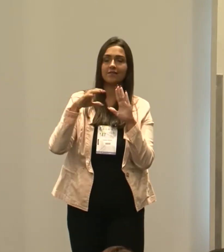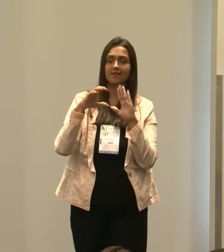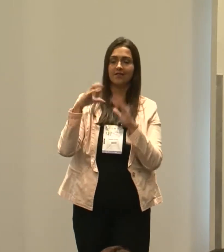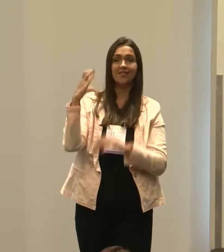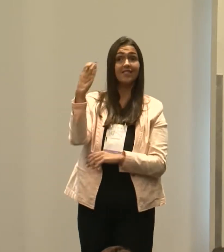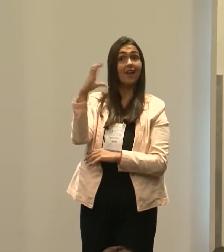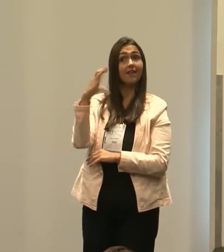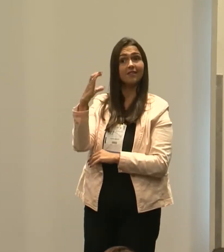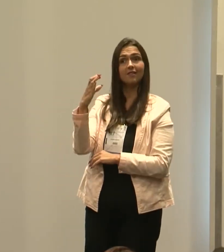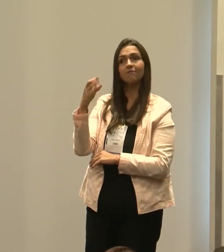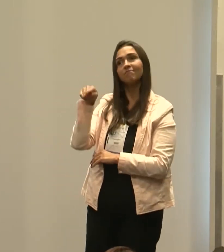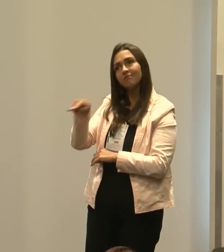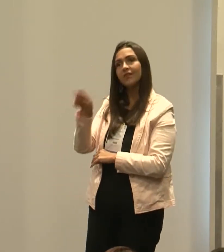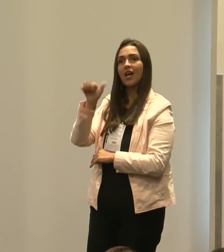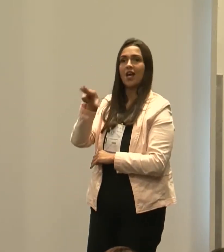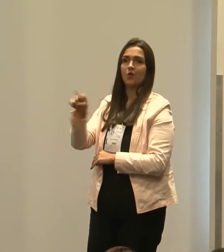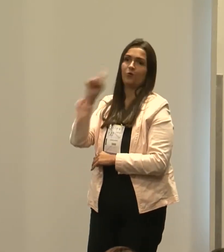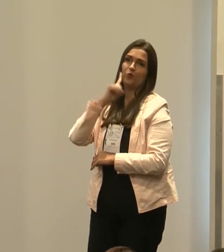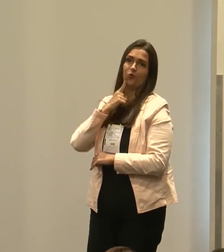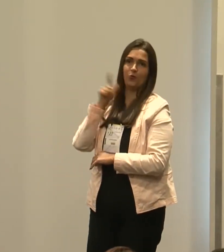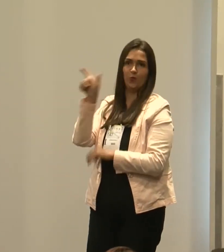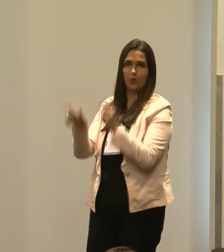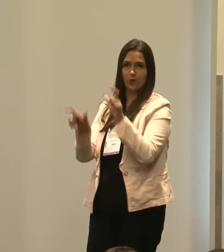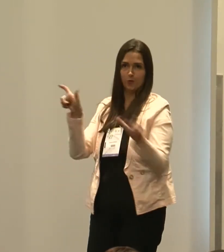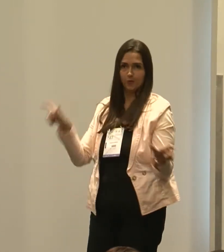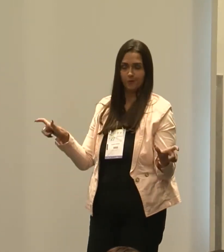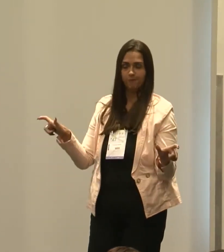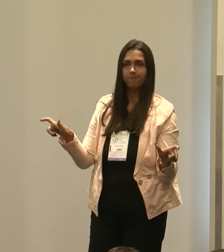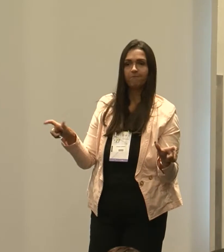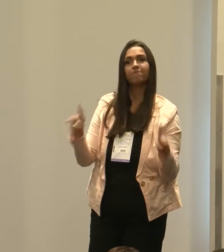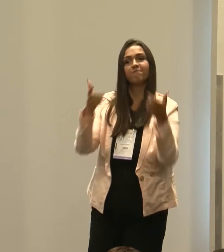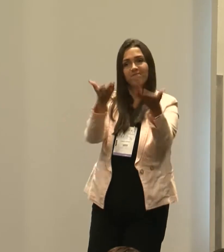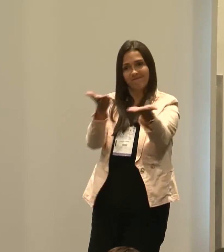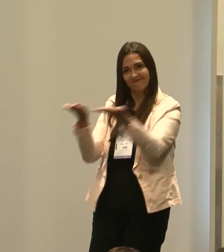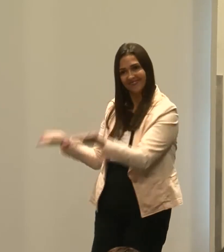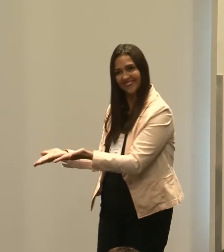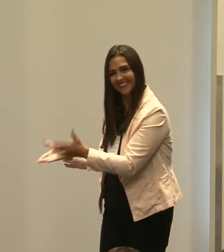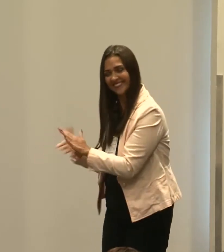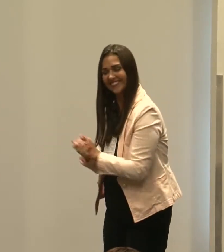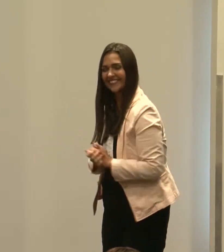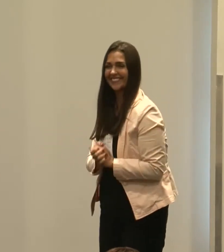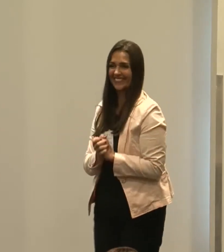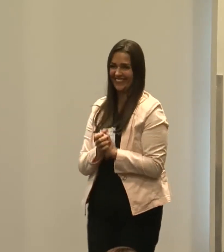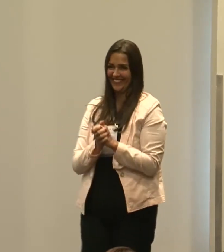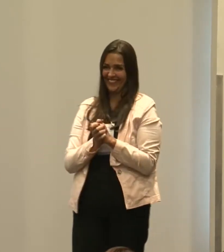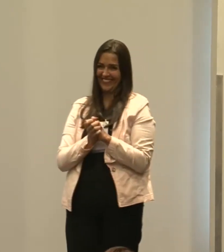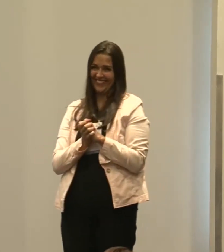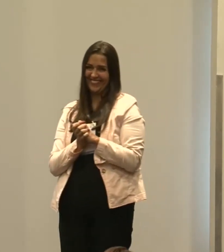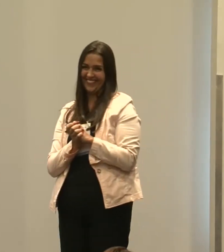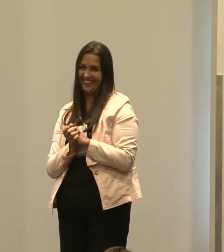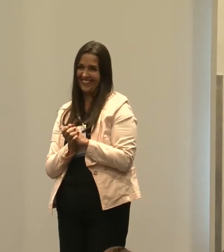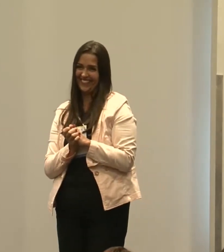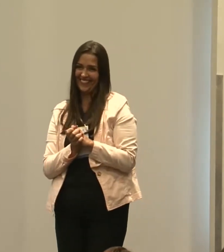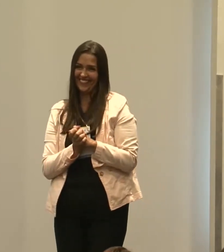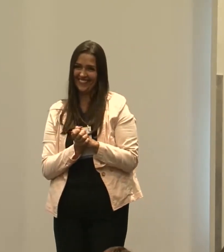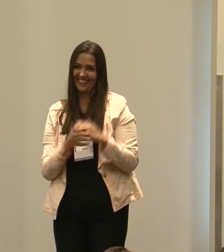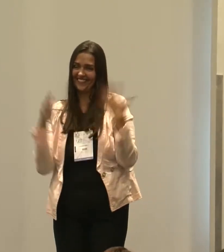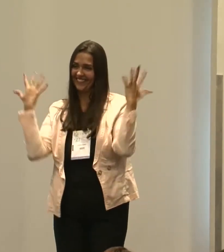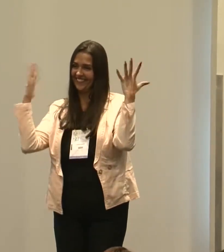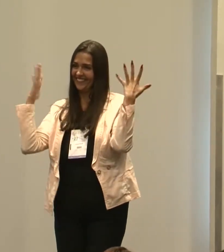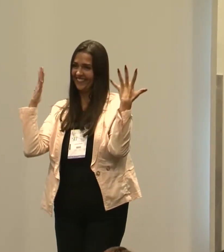glossários de ciências em Libras e uma proposta pedagógica bilíngue para alunos surdos. Por favor, Luciane.